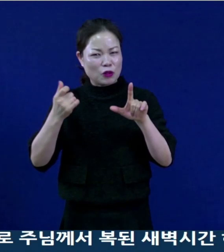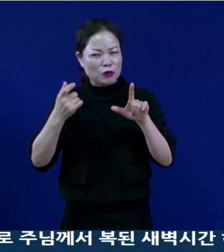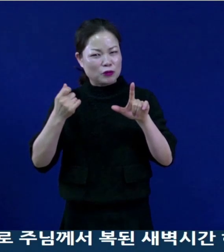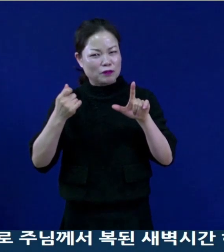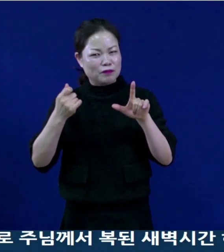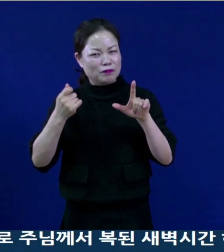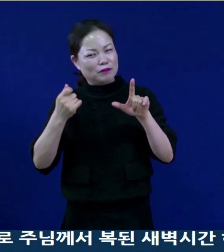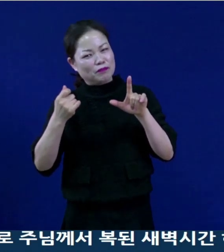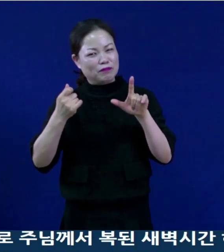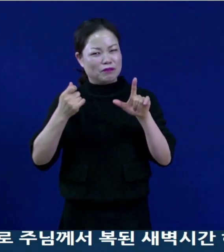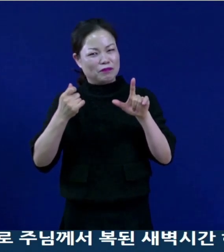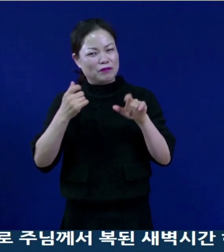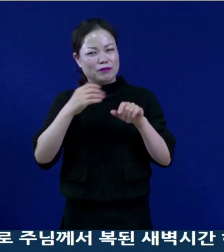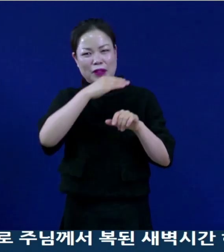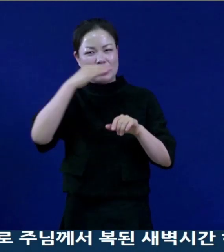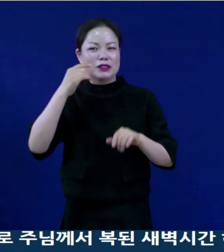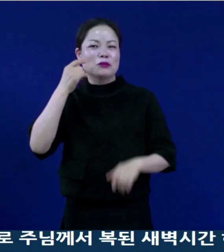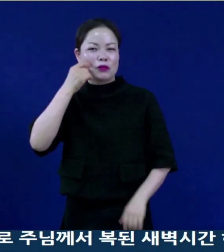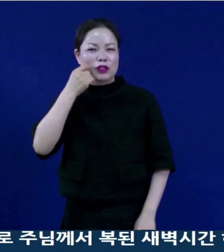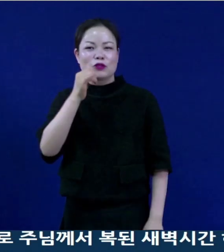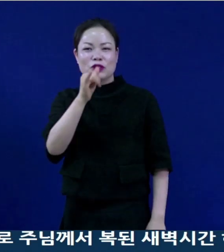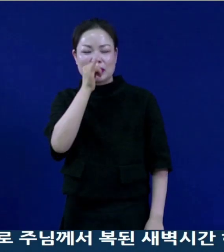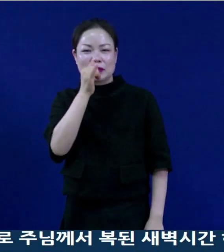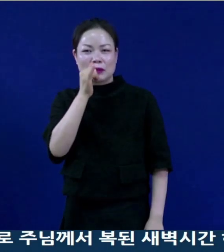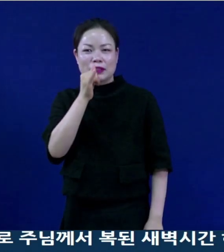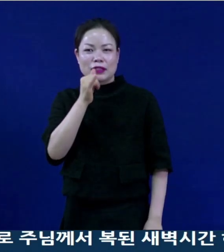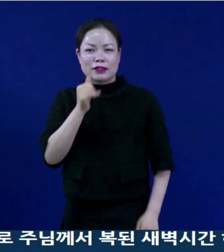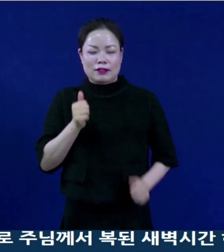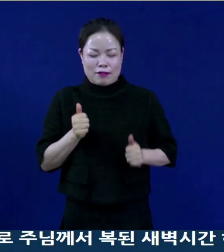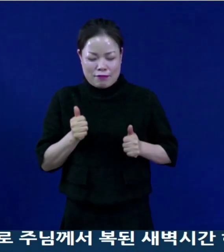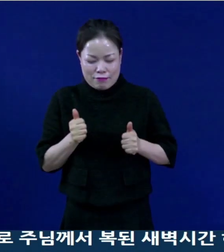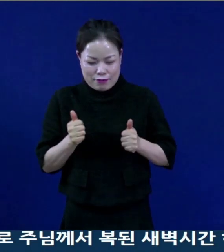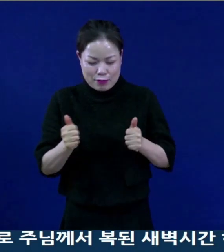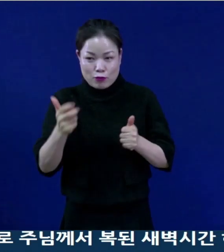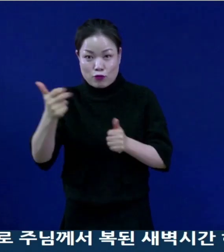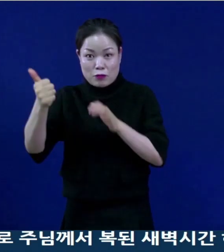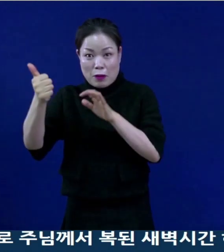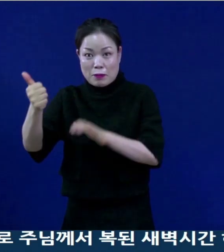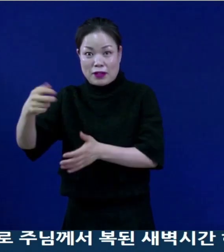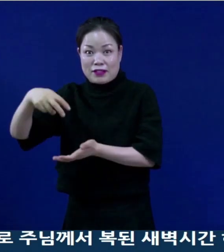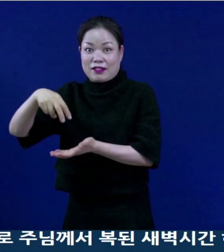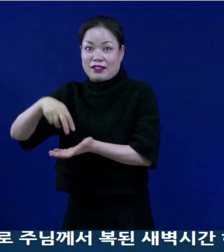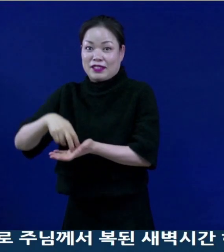수도 있겠습니다. 최선을 다해서 주님 앞에 설 수 있기를